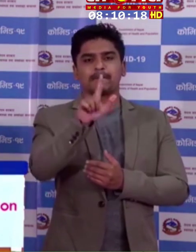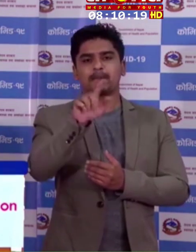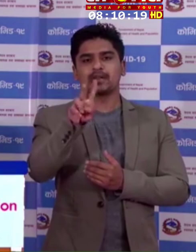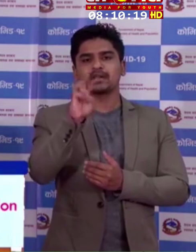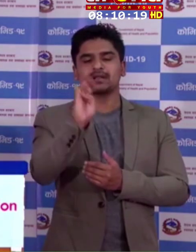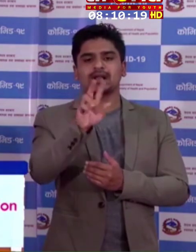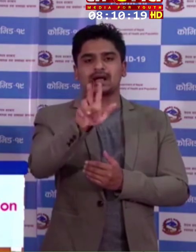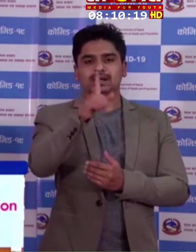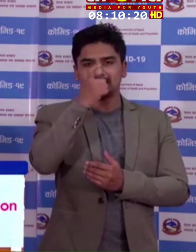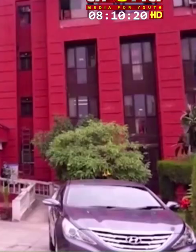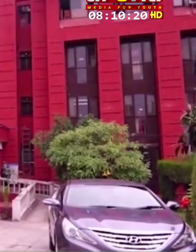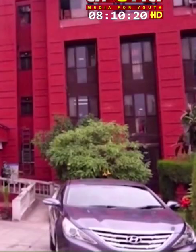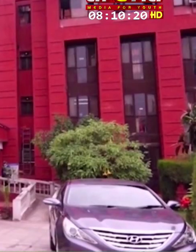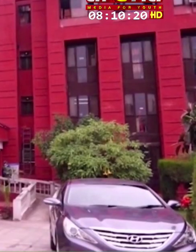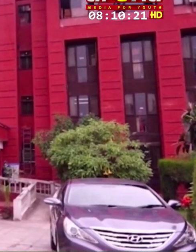172,880।